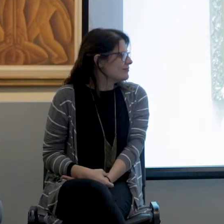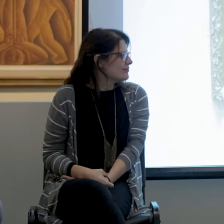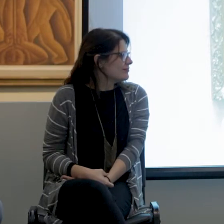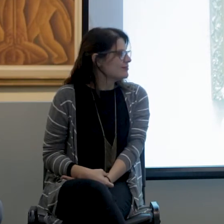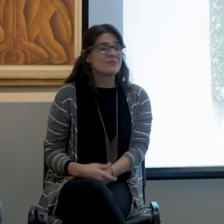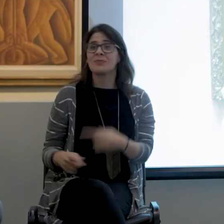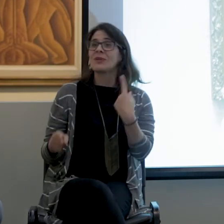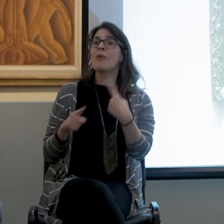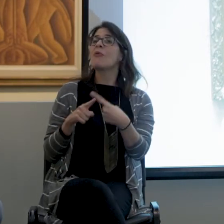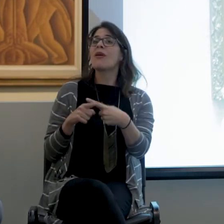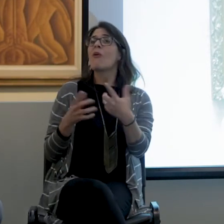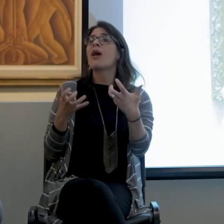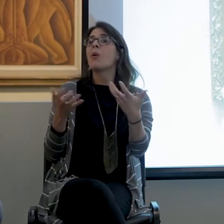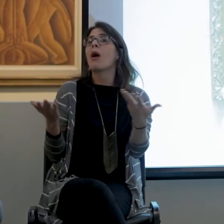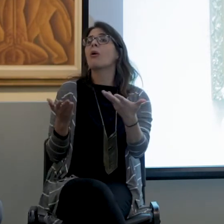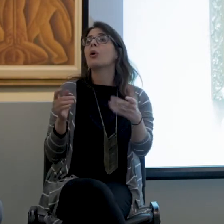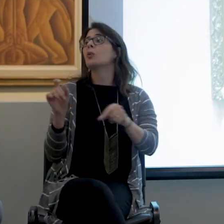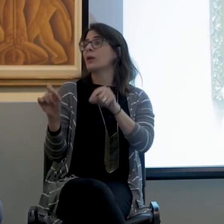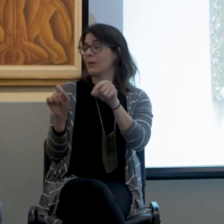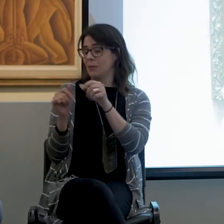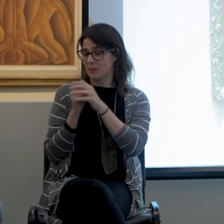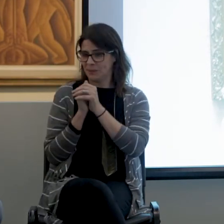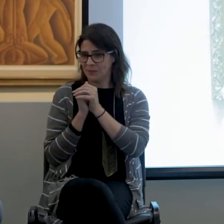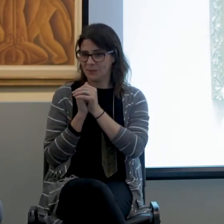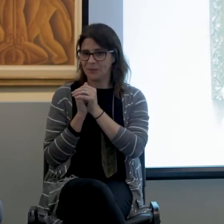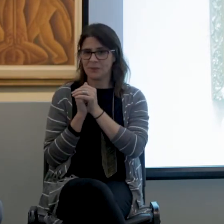Porque o que eu quero fazer agora?